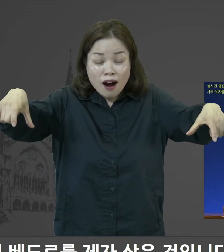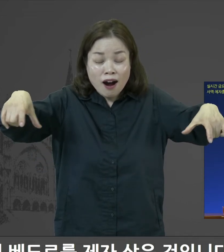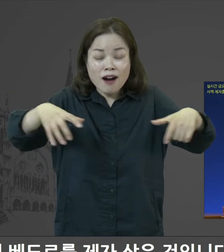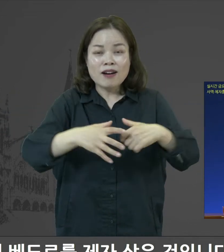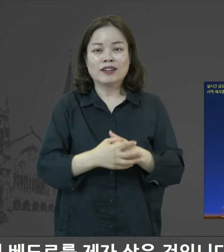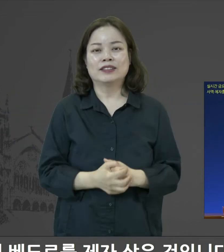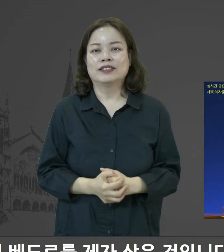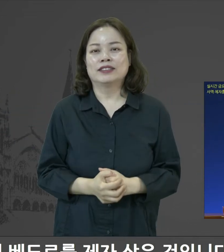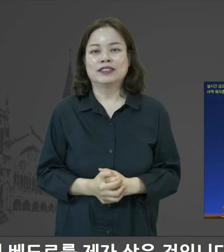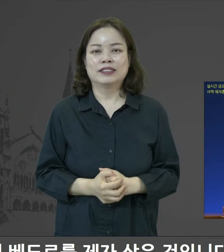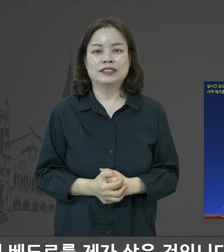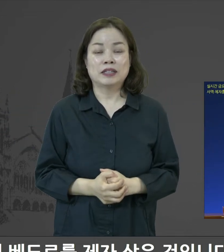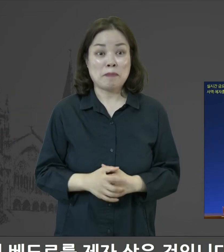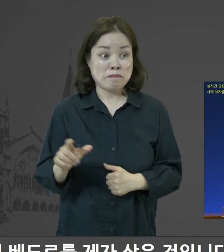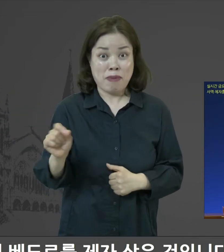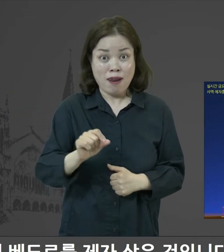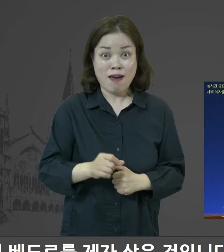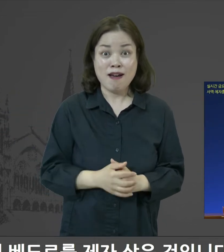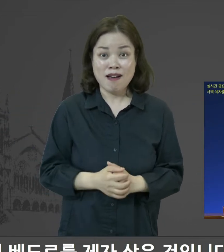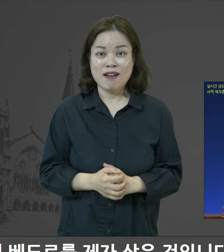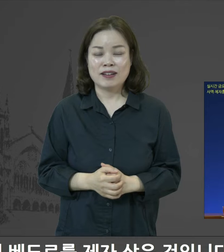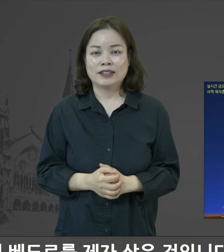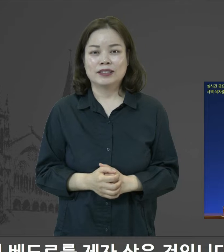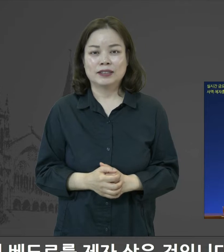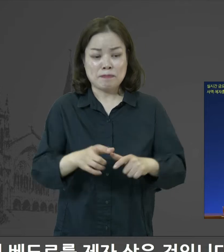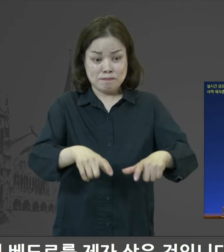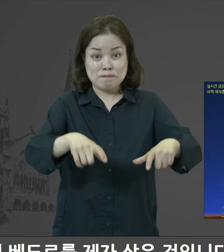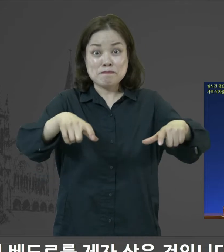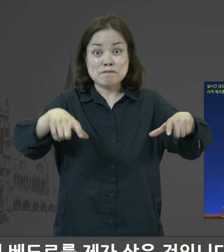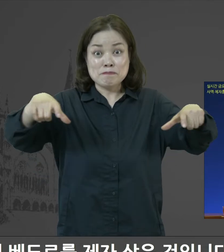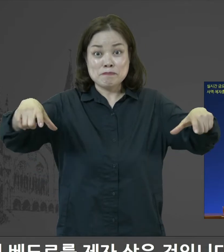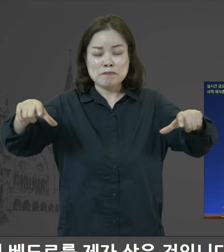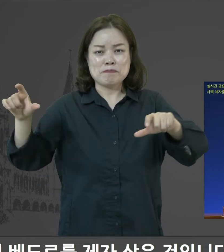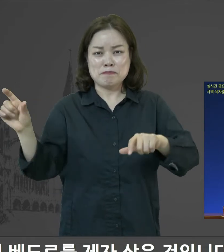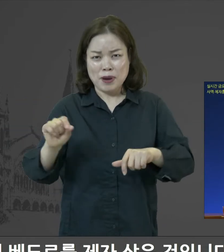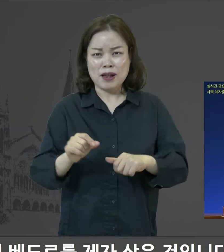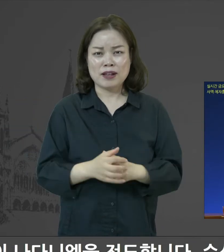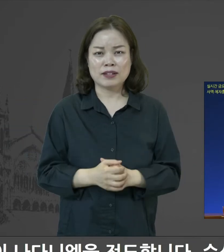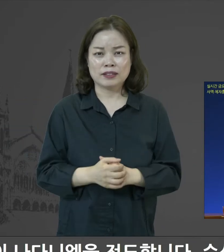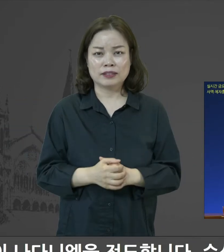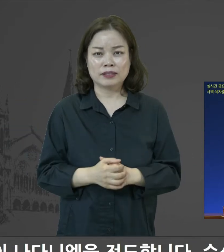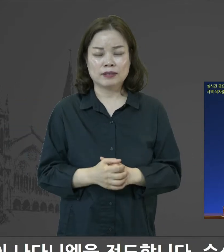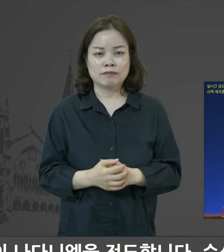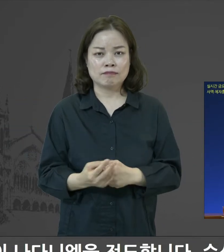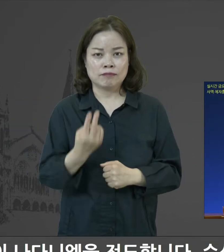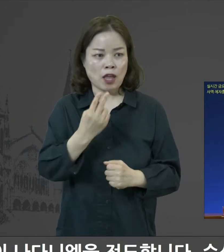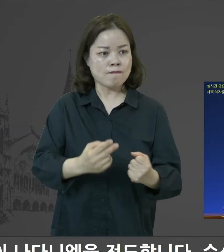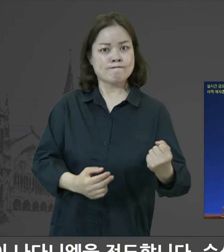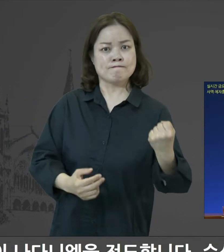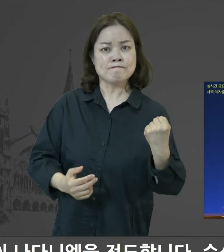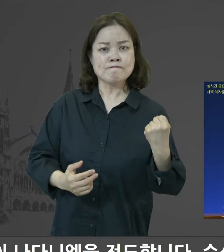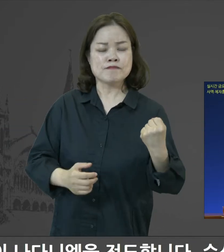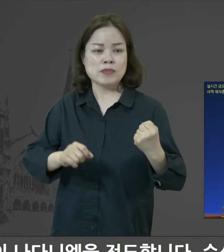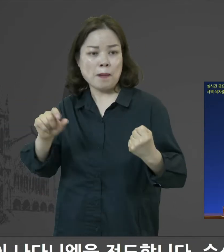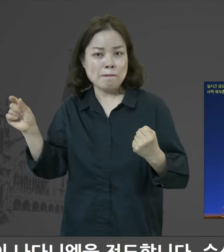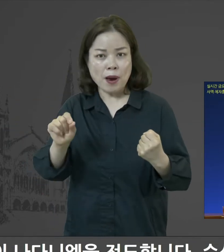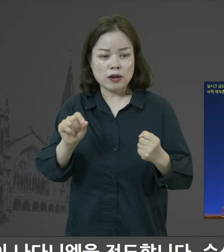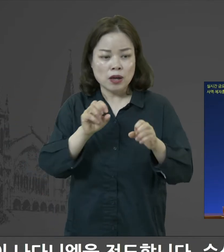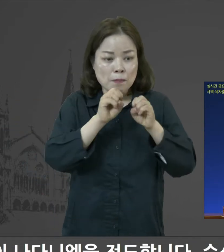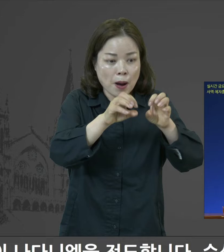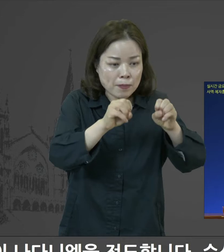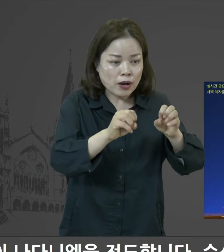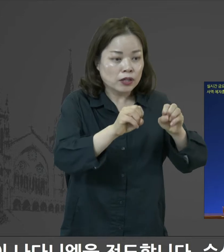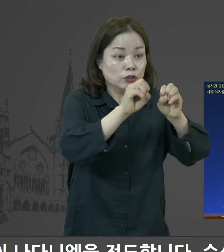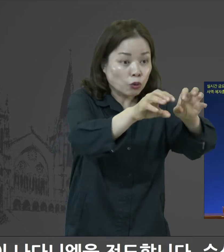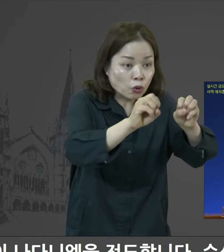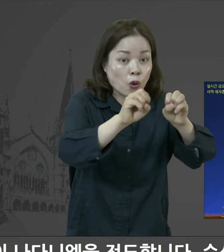막 나오기 시작하는 겁니다. 빠르죠? 빠릅니다. 이게 이제 생명력이 강할 때는 이게 빠른 거예요. 전도한 사람이 또 전도하고